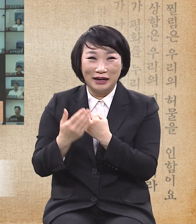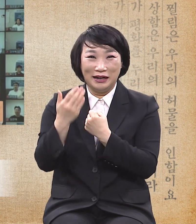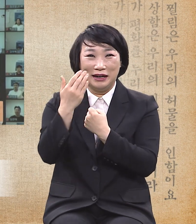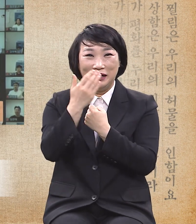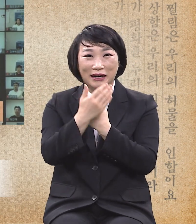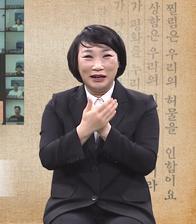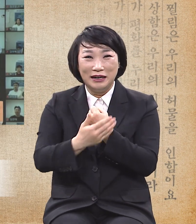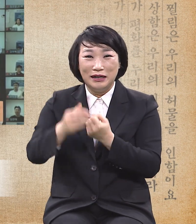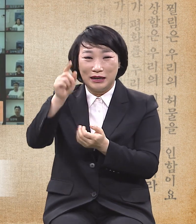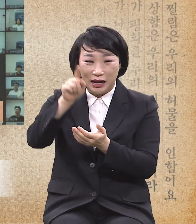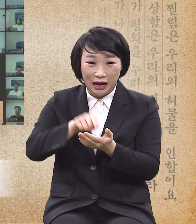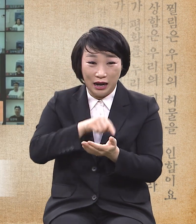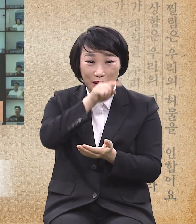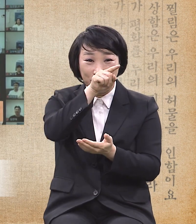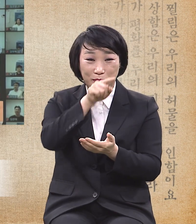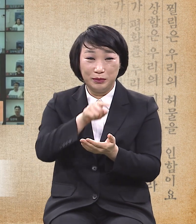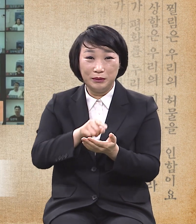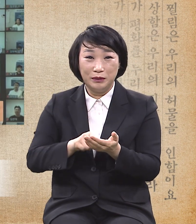은혜,